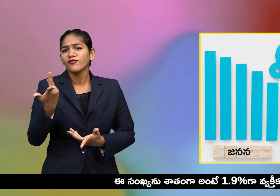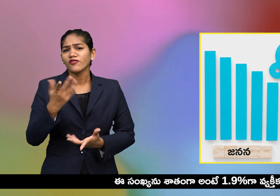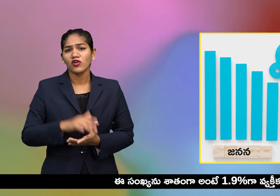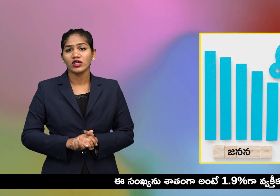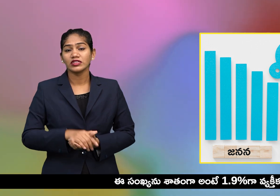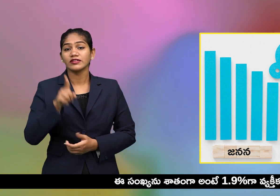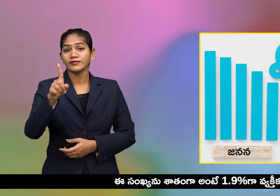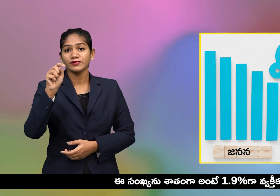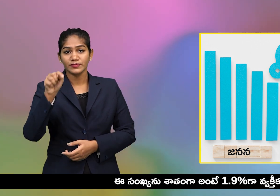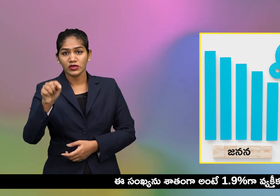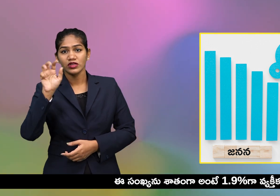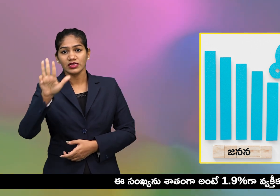1.9% వ్యక్తీకరించవచ్చు.